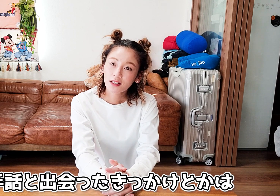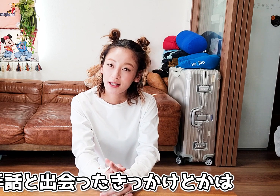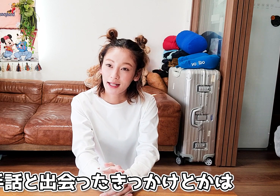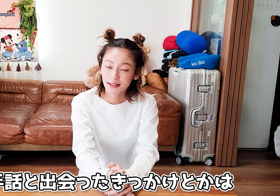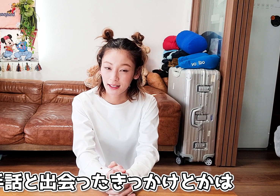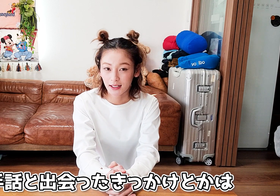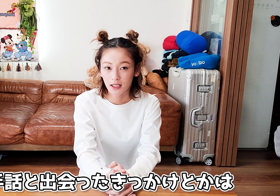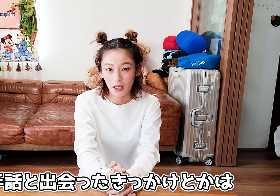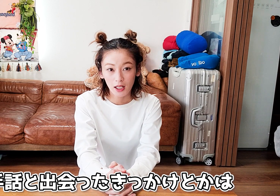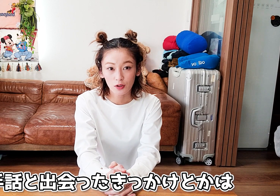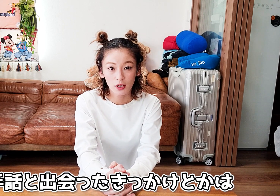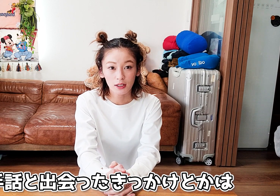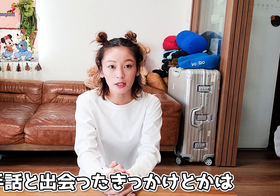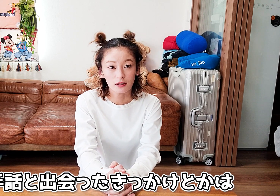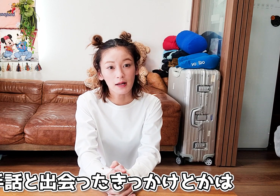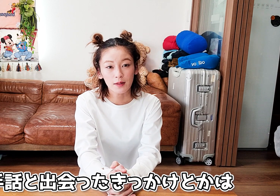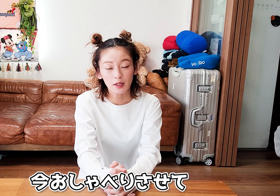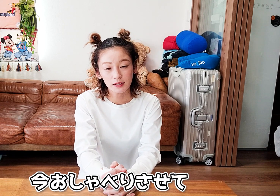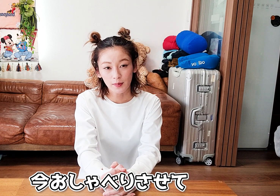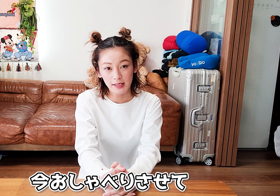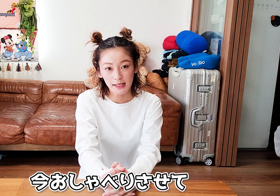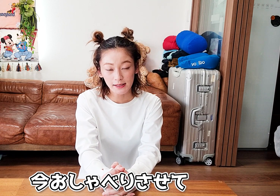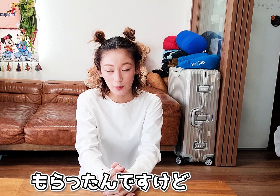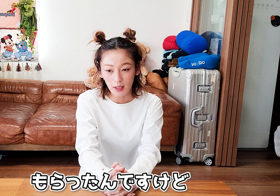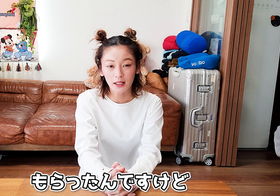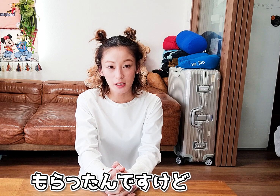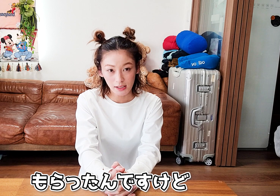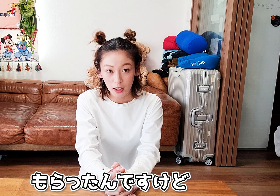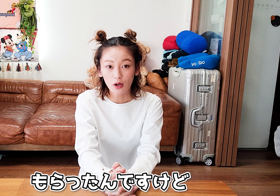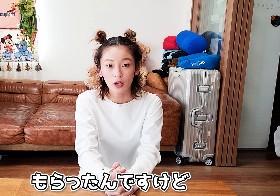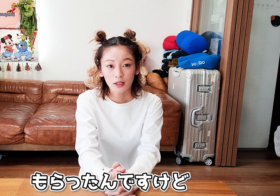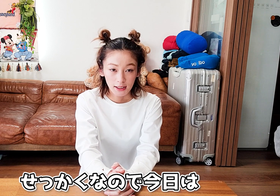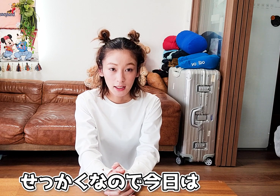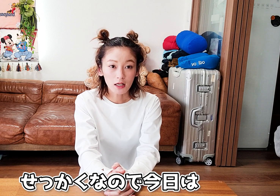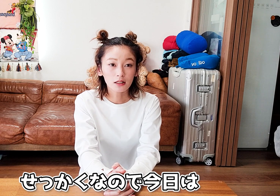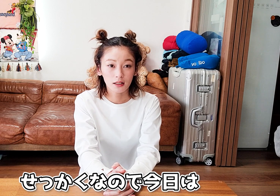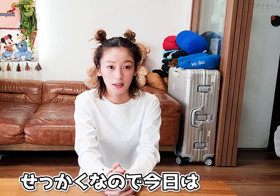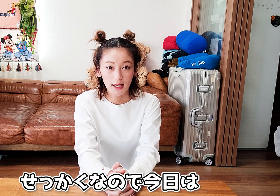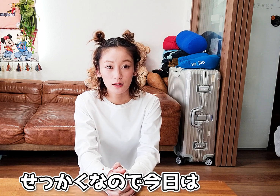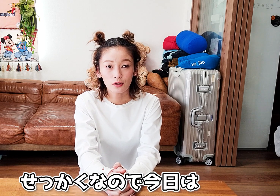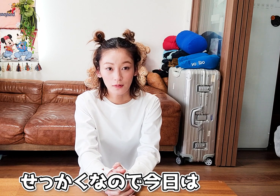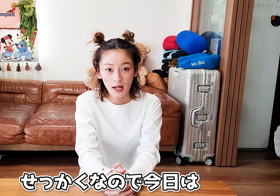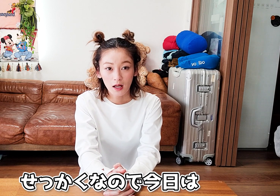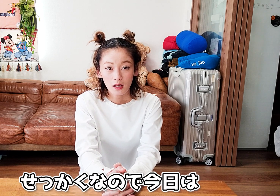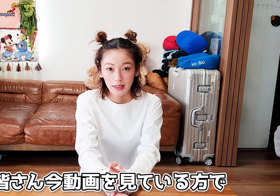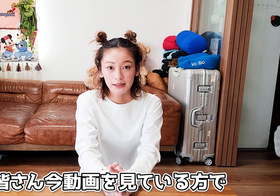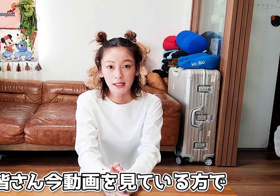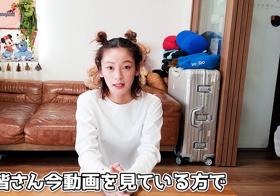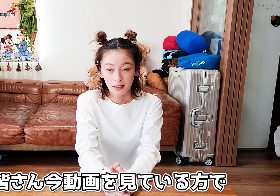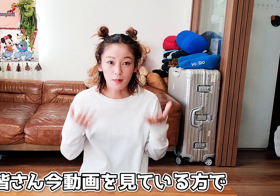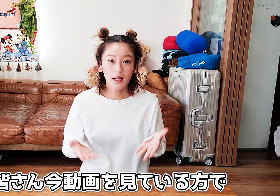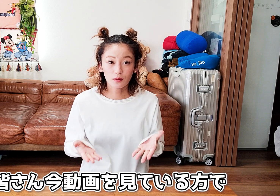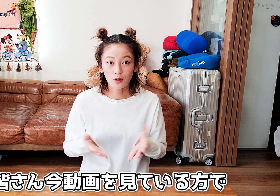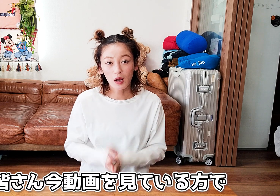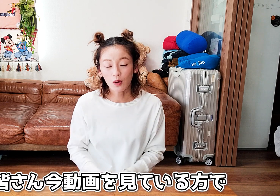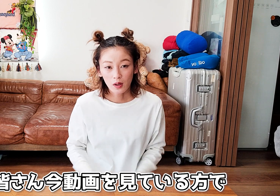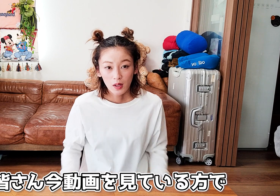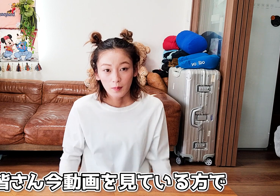出会ったきっかけとかっていうのは今おしゃべりさせてもらったんですけど、せっかくなので今日は皆さん今動画を見